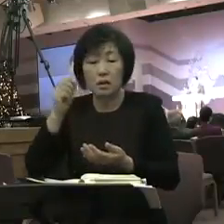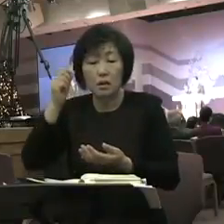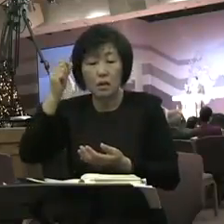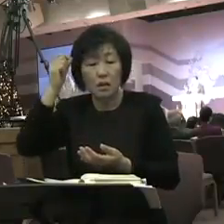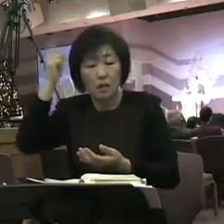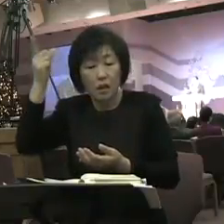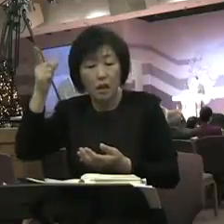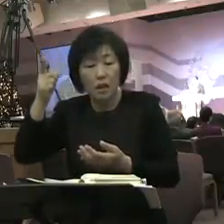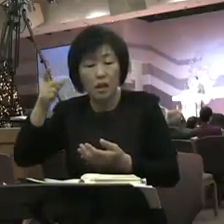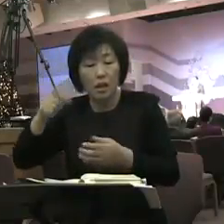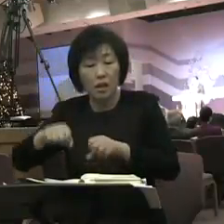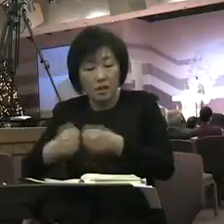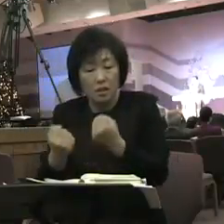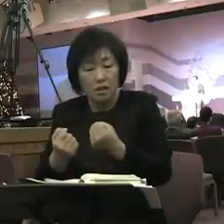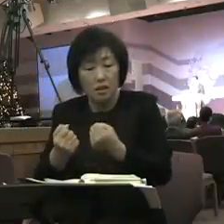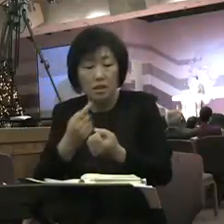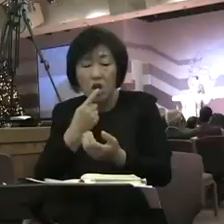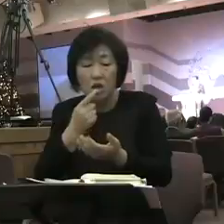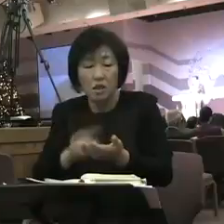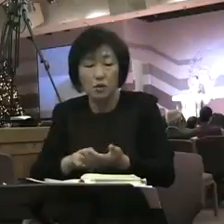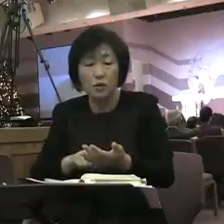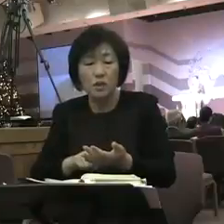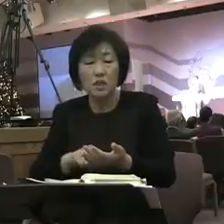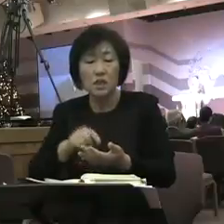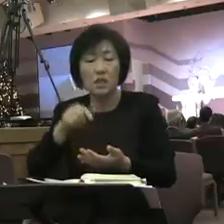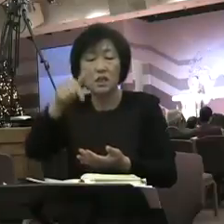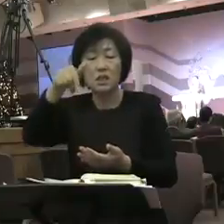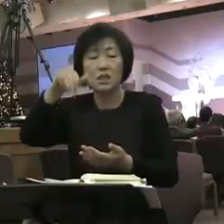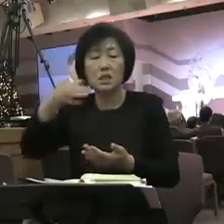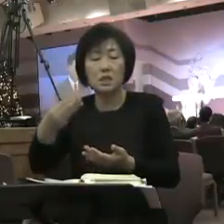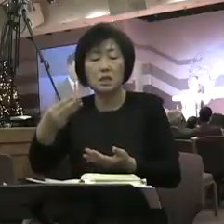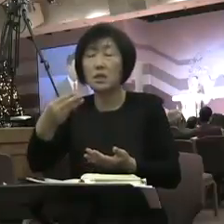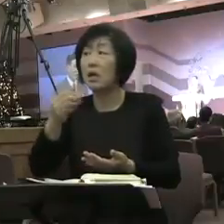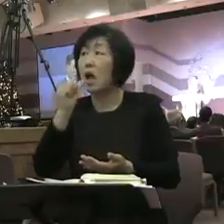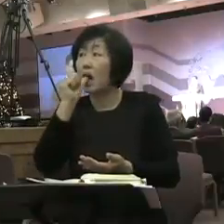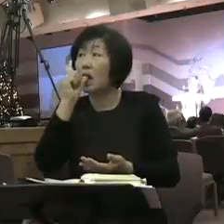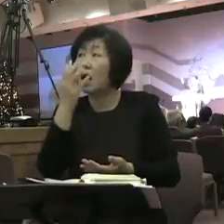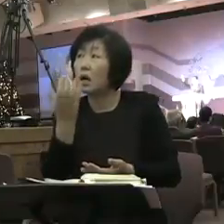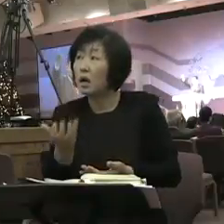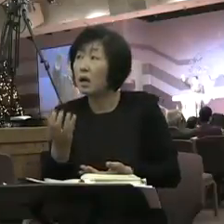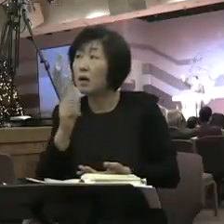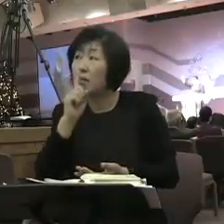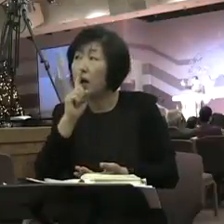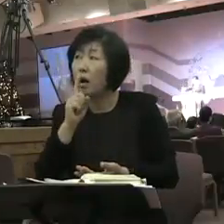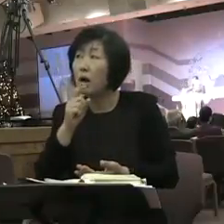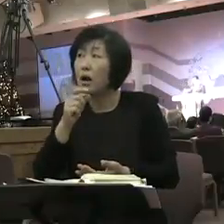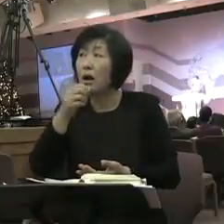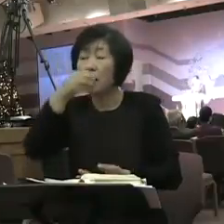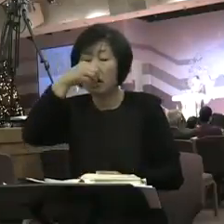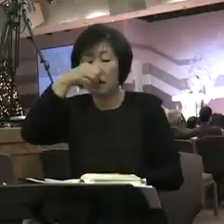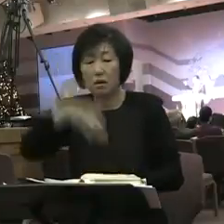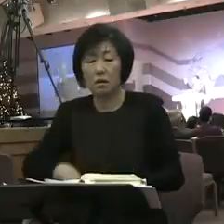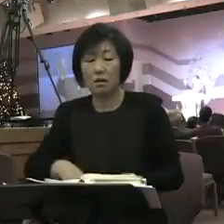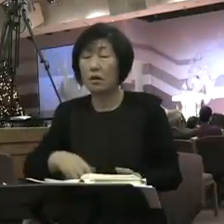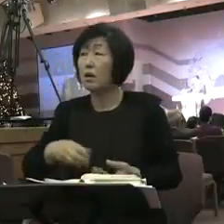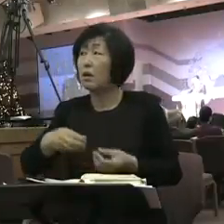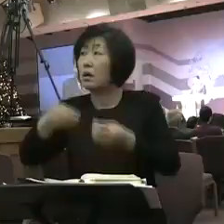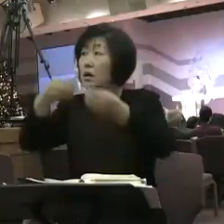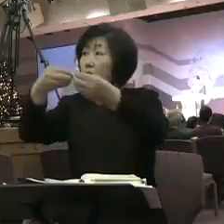깨어지기 쉬운 질그릇이라 이렇게 얘기를 했습니다. 여러분 이 질그릇 한번 상상을 해보세요. 그냥